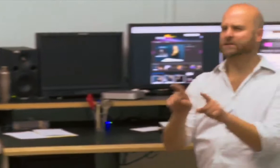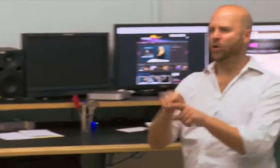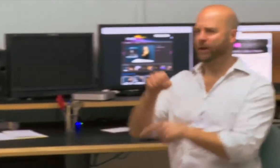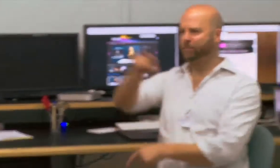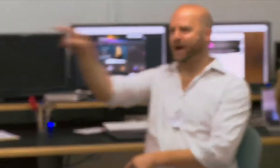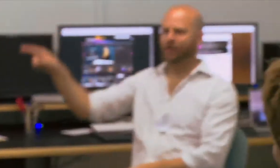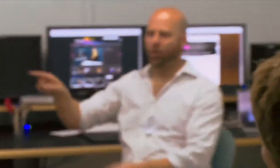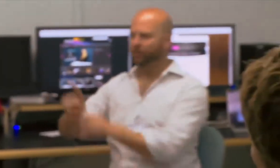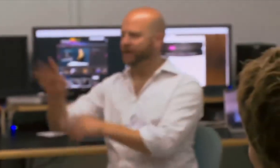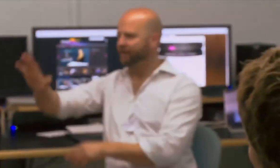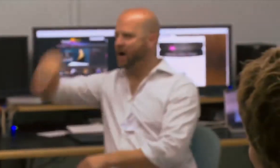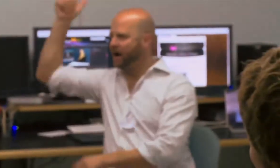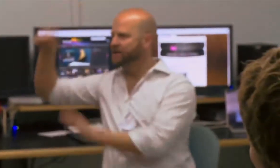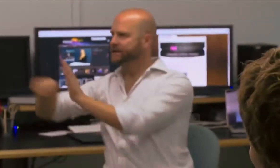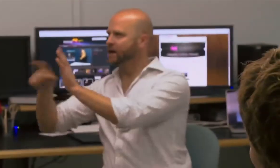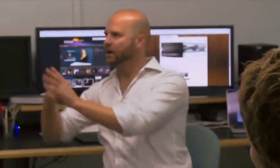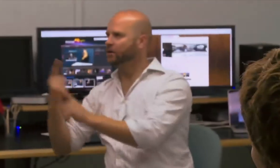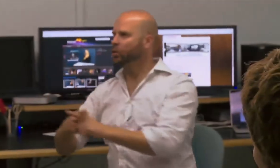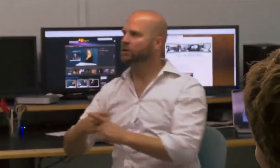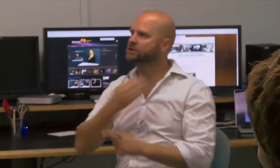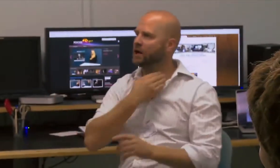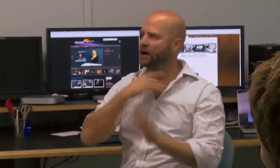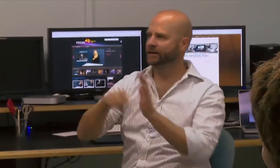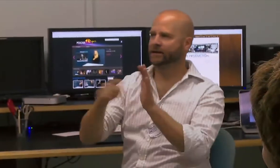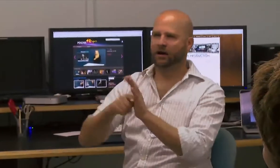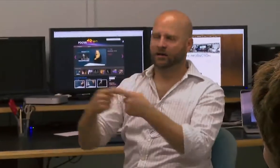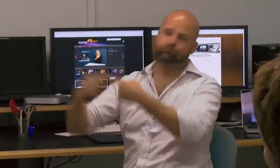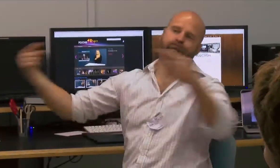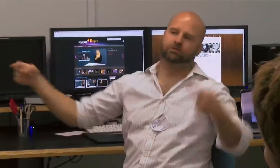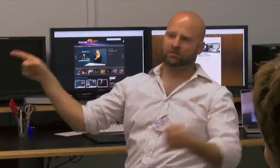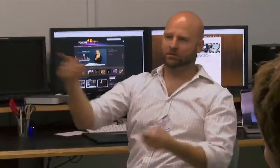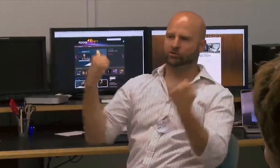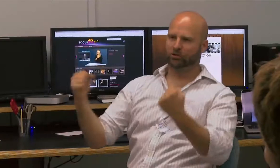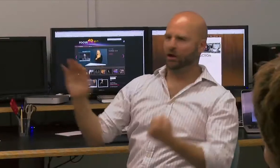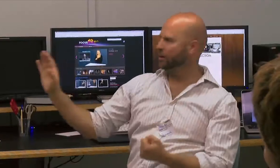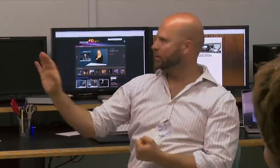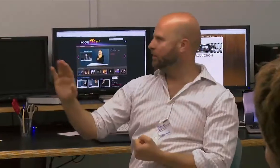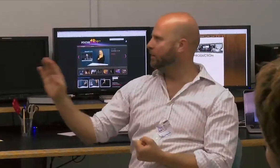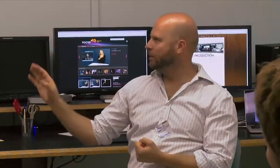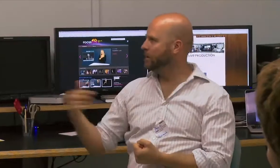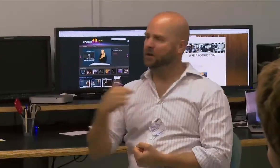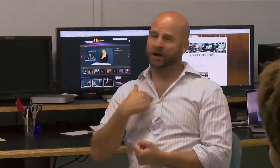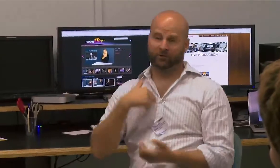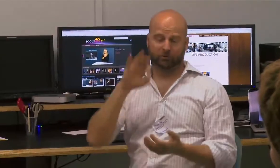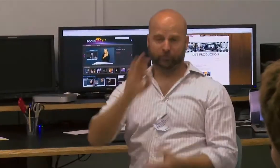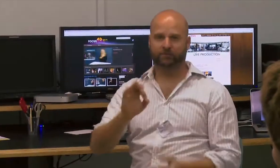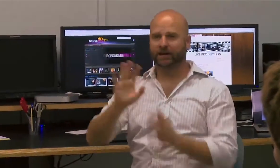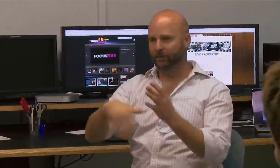Also das ist nicht so wie bei euch. Walliser Dialekt oder so habe ich gehört, oder St. Gallen oder so. So unterschiedlich ist das nicht,